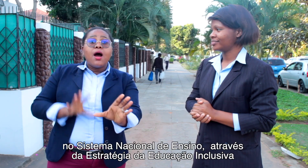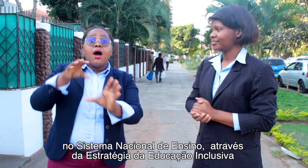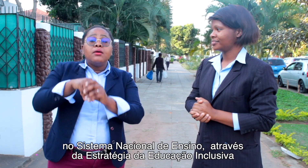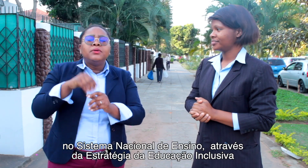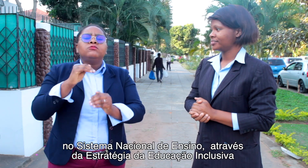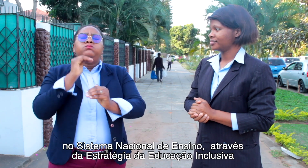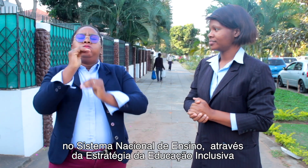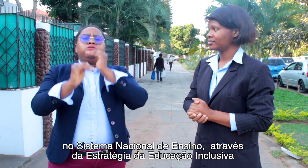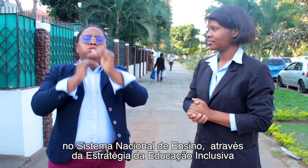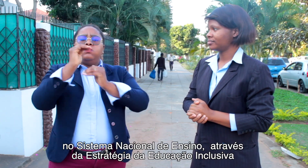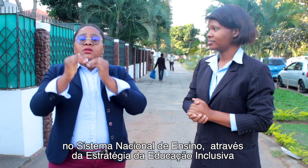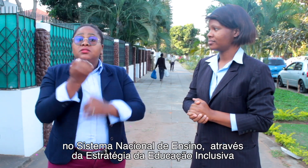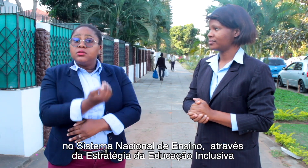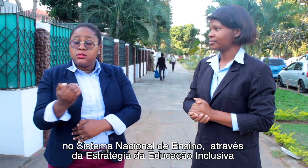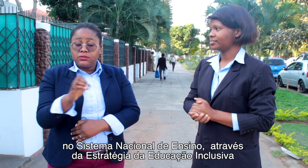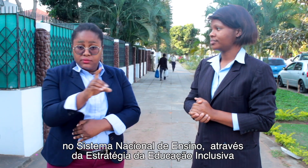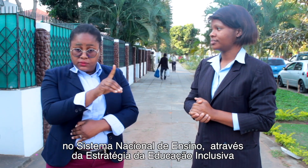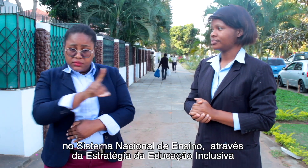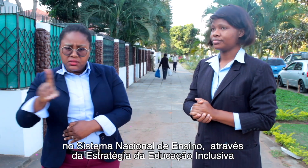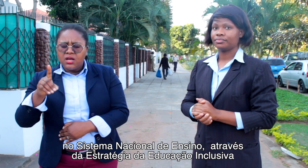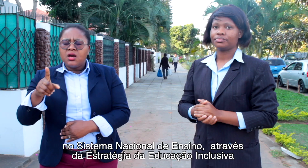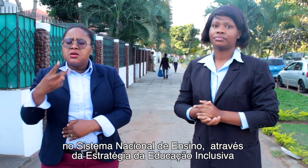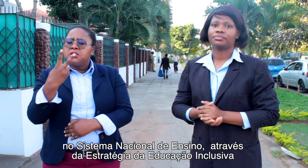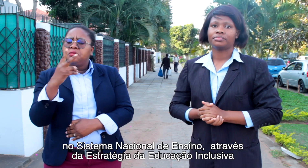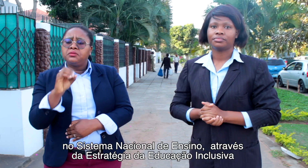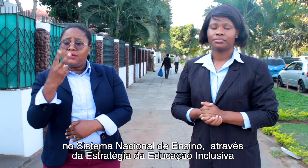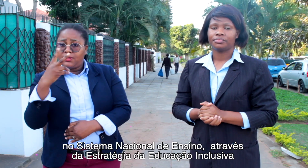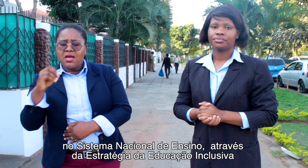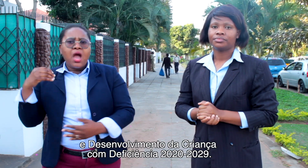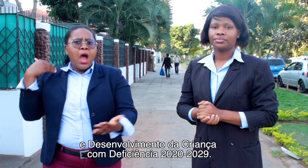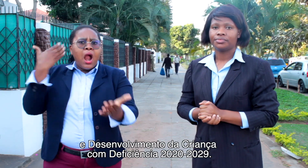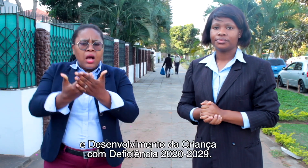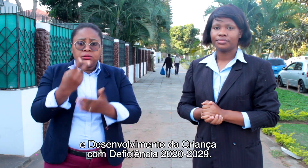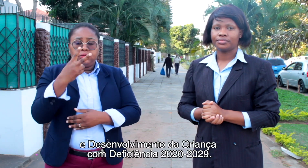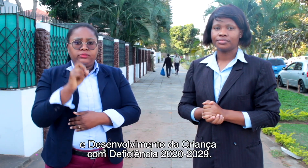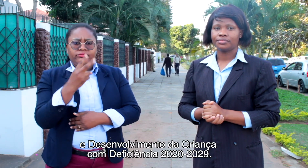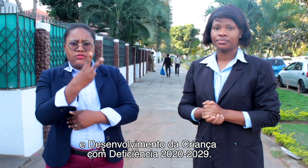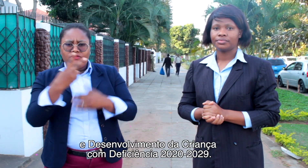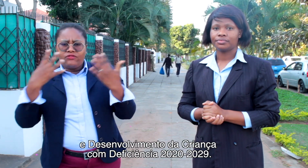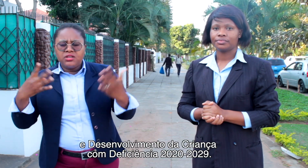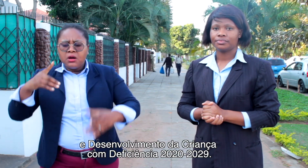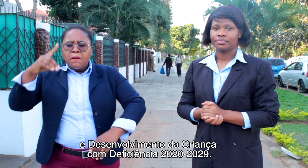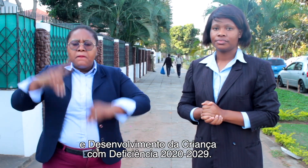no Sistema Nacional de Ensino através da Estratégia de Educação Inclusiva e Desenvolvimento da Criança com Deficiência